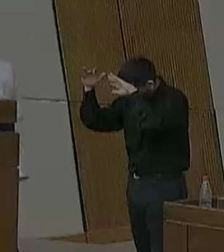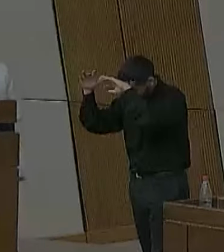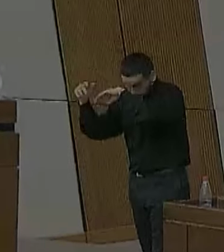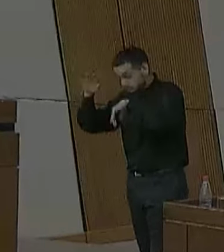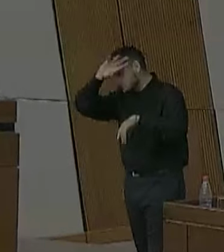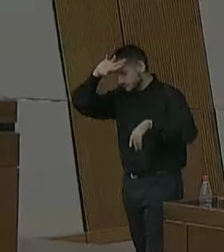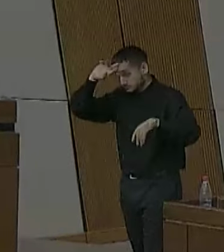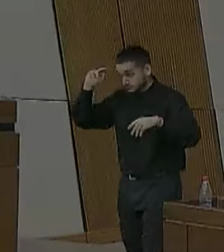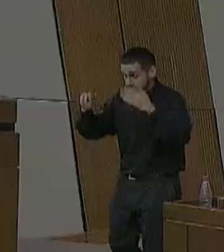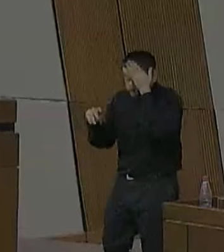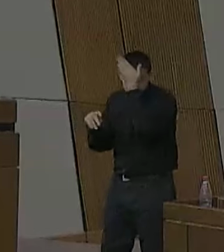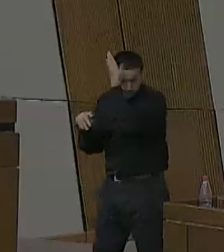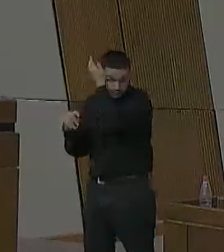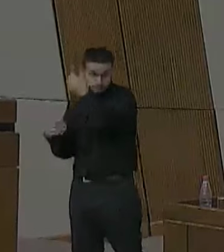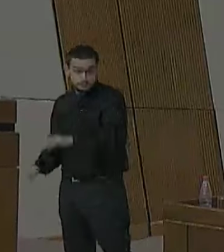Súper.